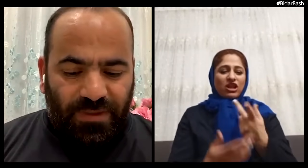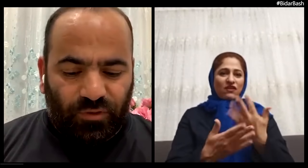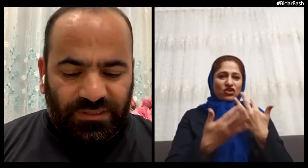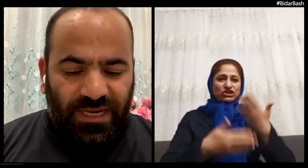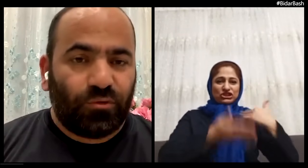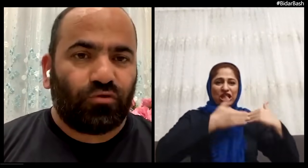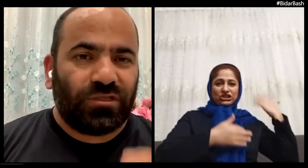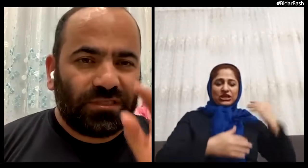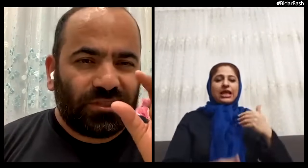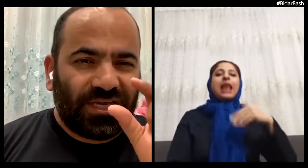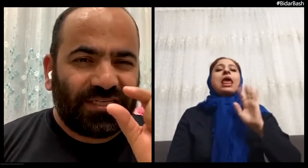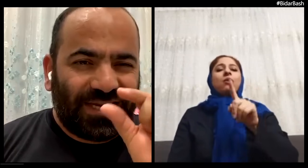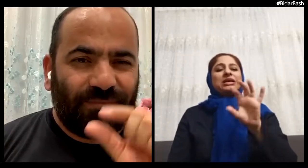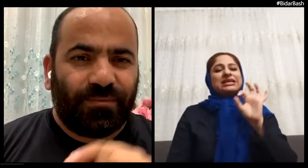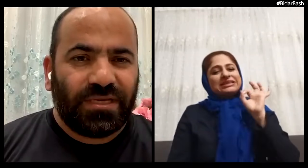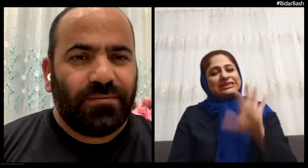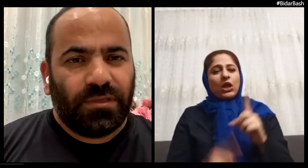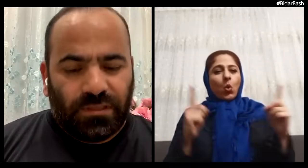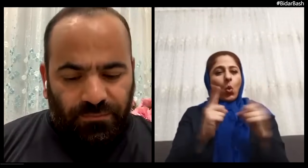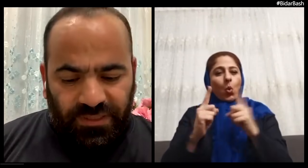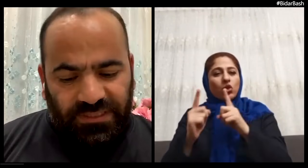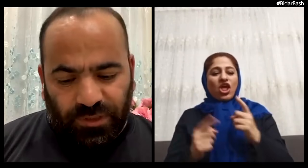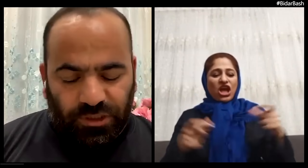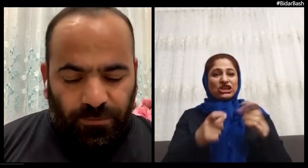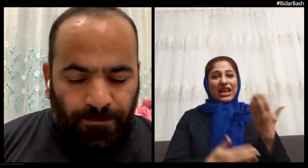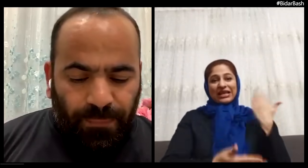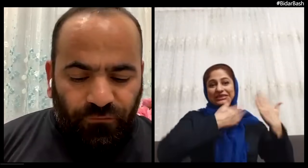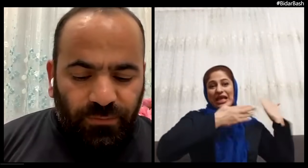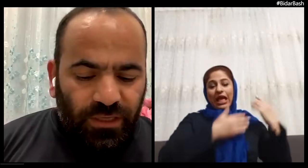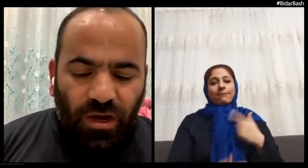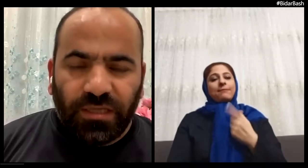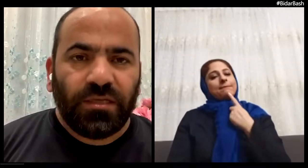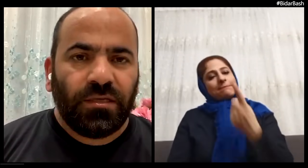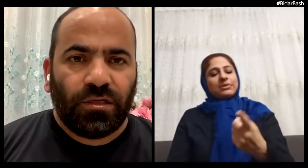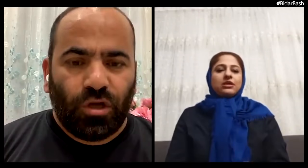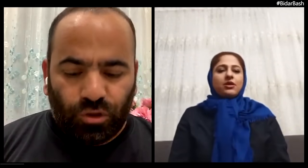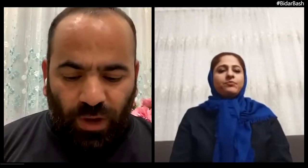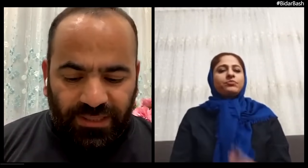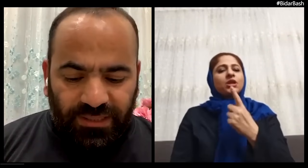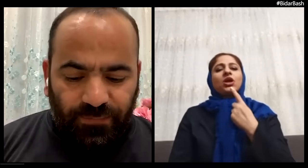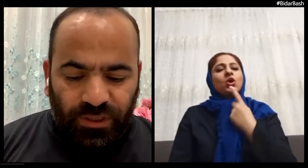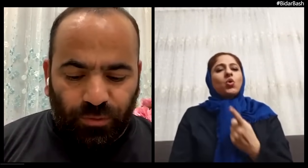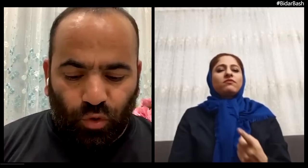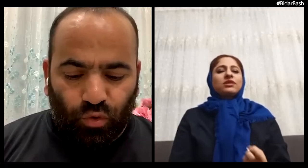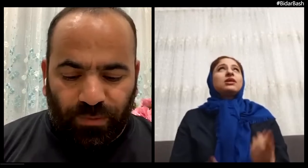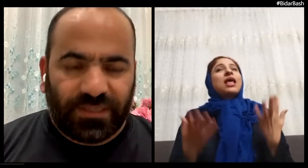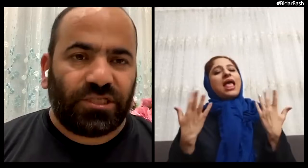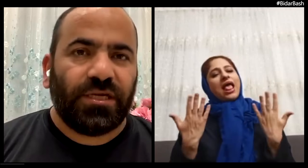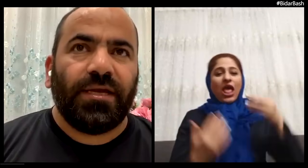سریع مباحث قبل رو توی چند کلمه بگم برسیم به اینجا. گفتیم الهی لا تعذبنی